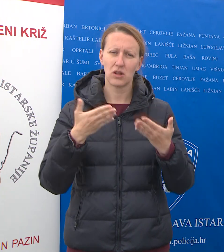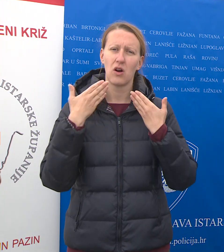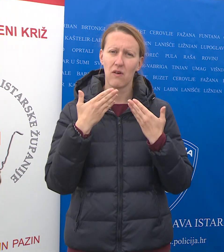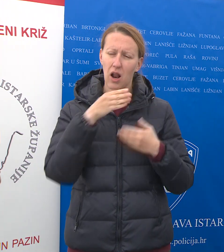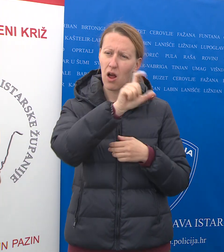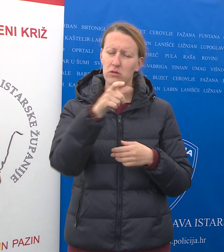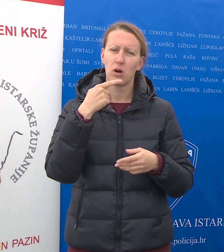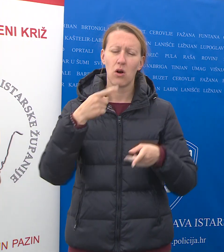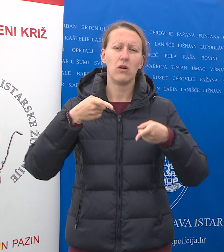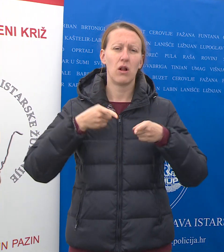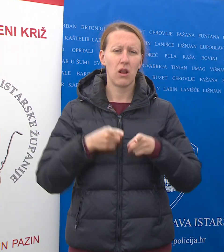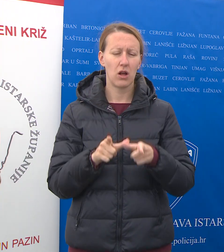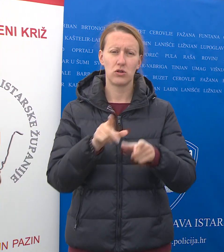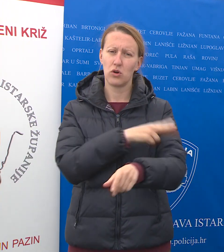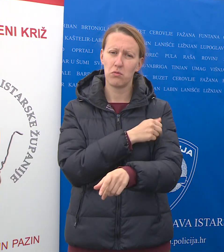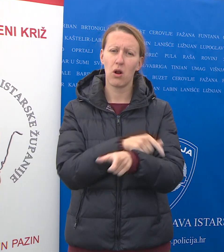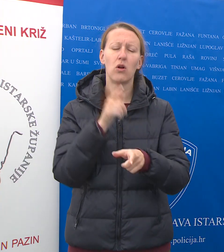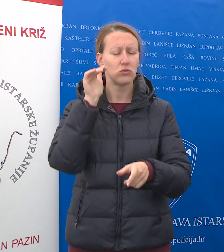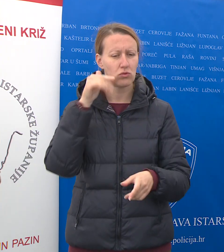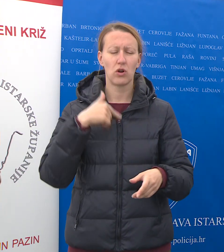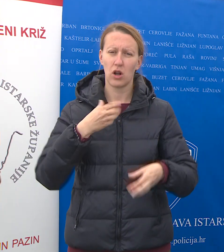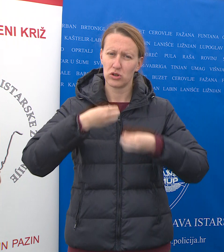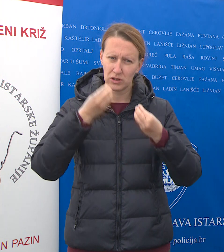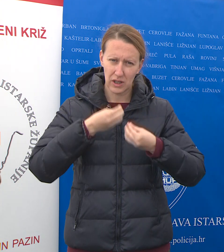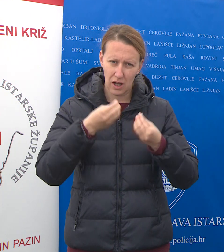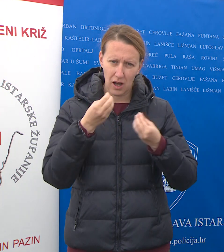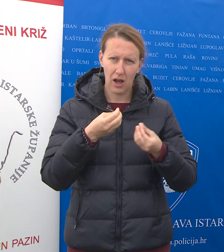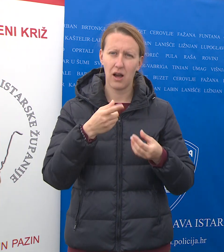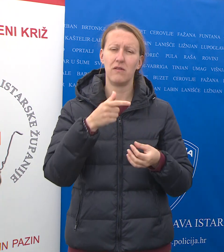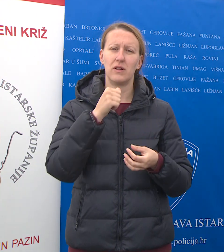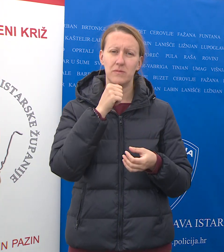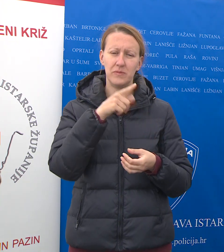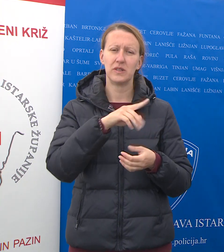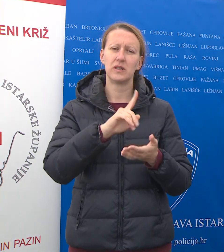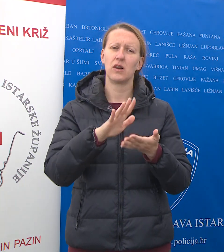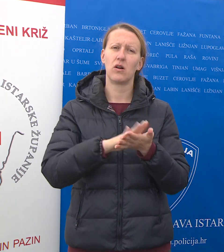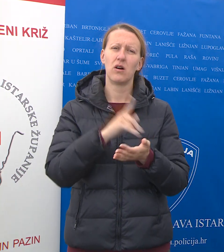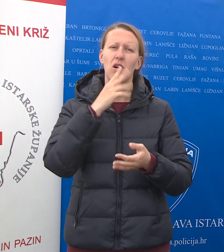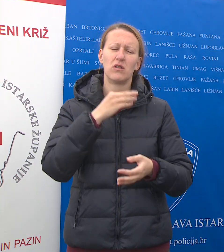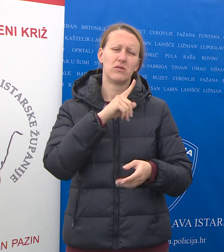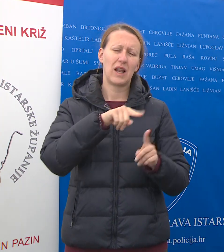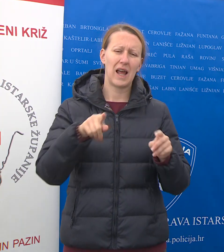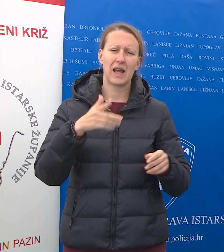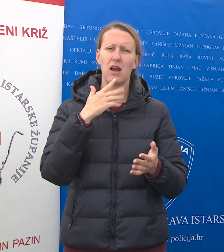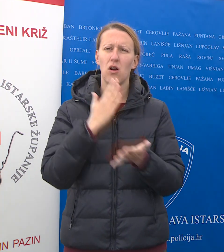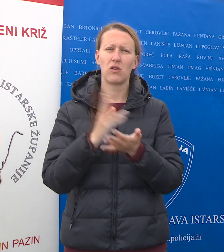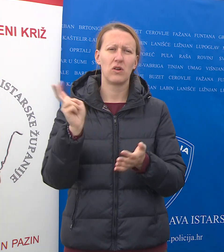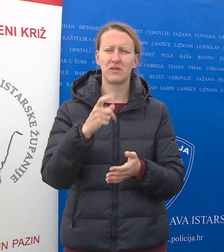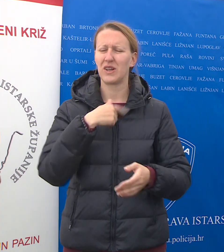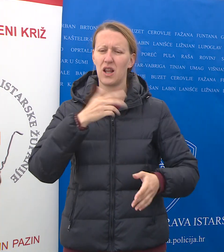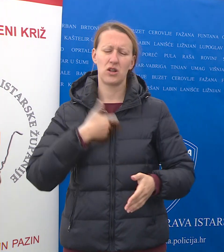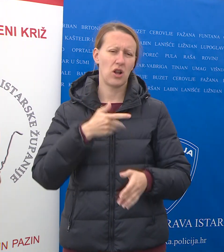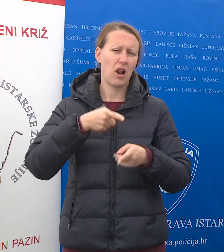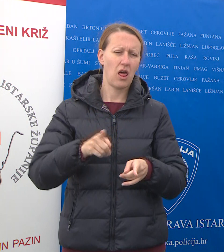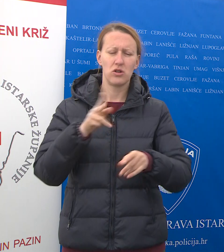hvala pacijentima koji nas slušaju i usprkos startnom negodovanju kod gotovo svih, na